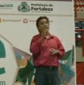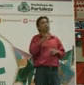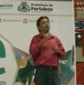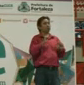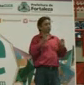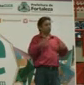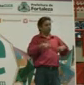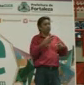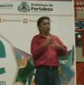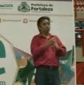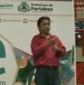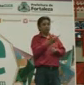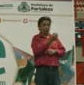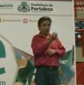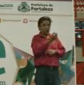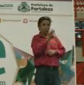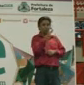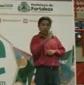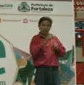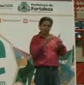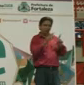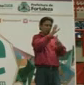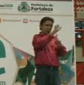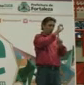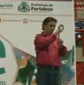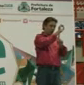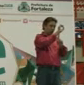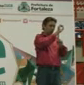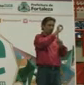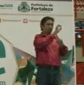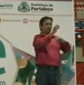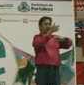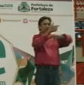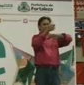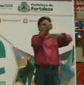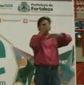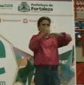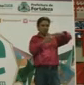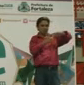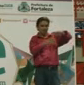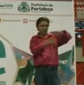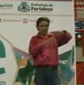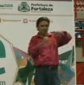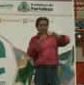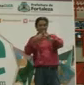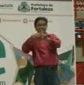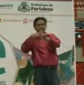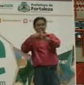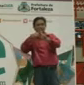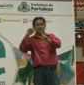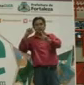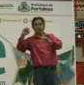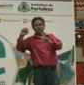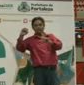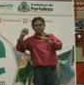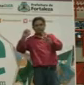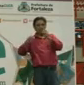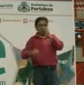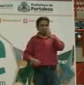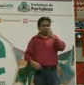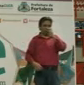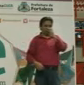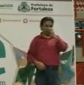continha. 20% de 80 é 20 sobre 100 vezes 80. Faz a conta de multiplicação, tá